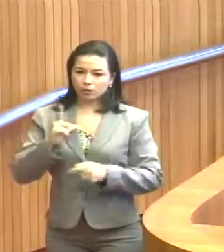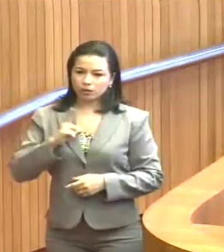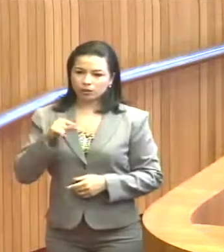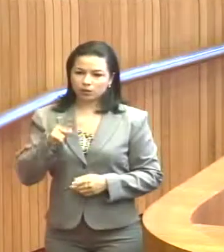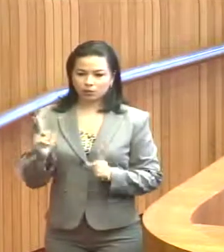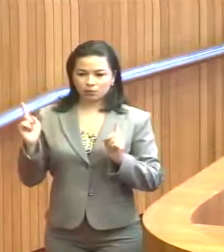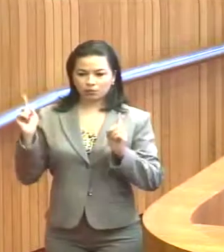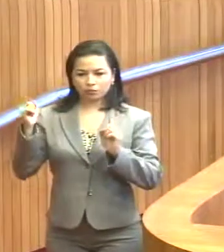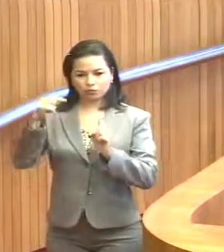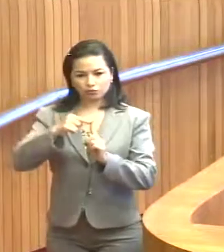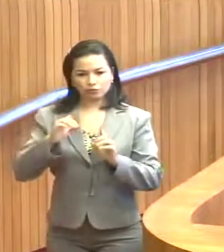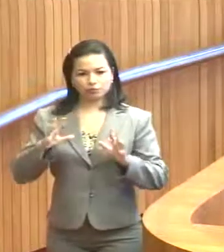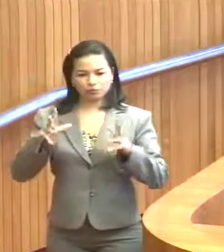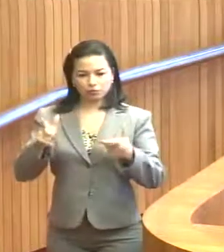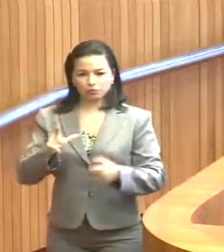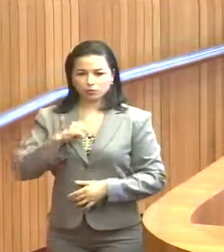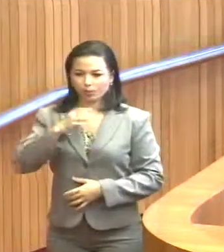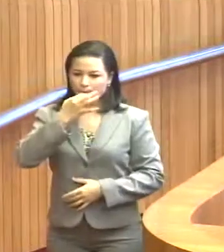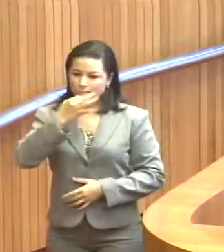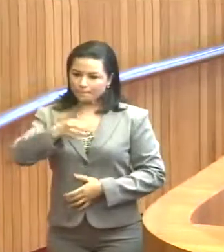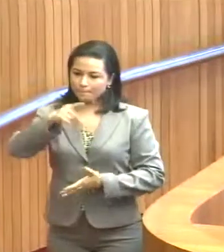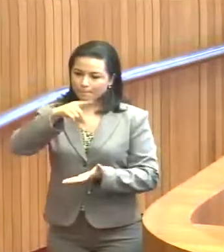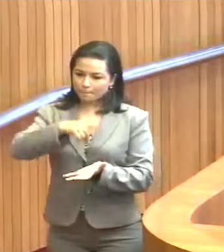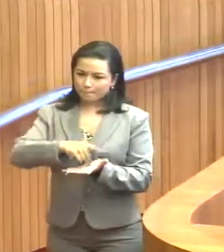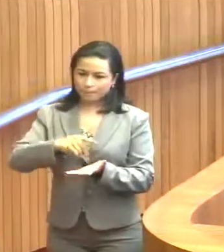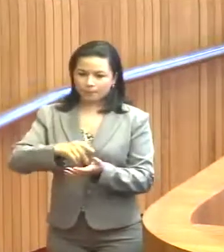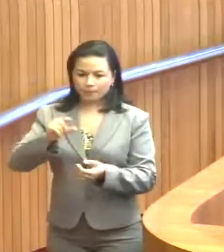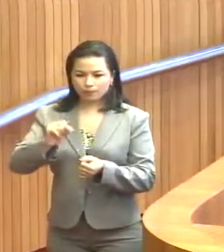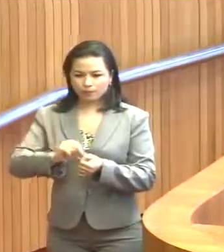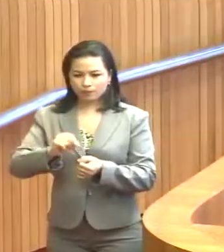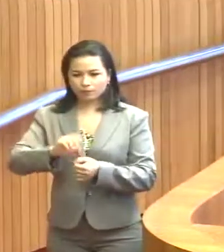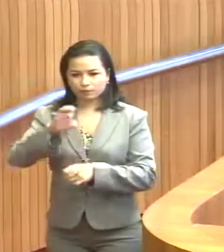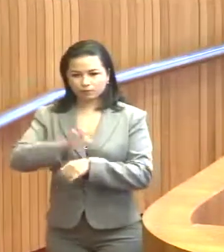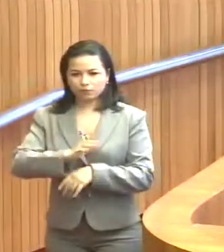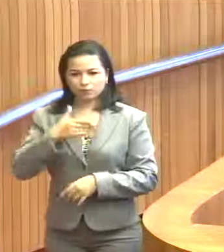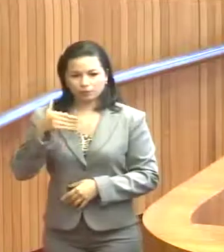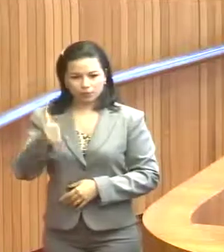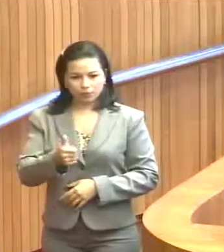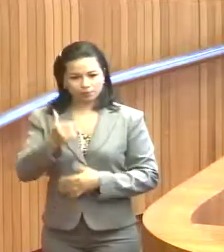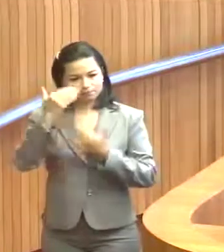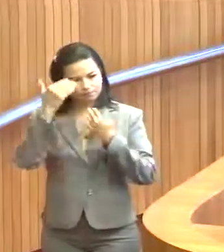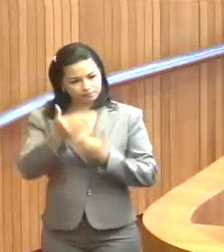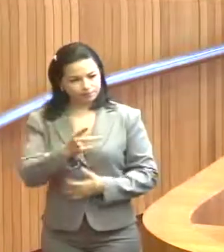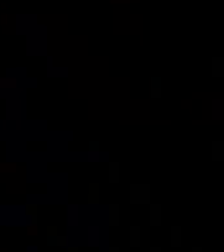foco para todos e que tem um olhar, de fato, para fazer o Estado melhor. Muito obrigada, presidente.